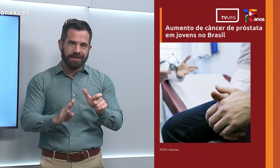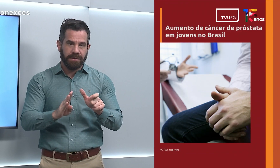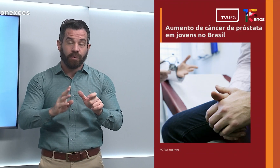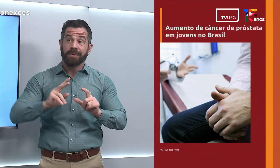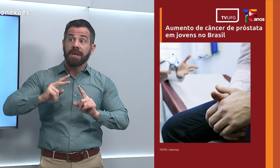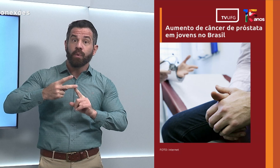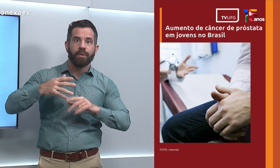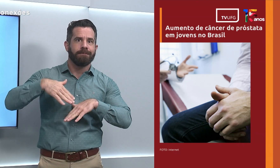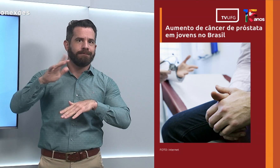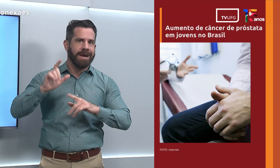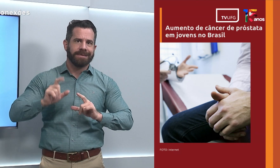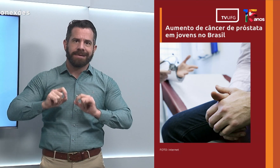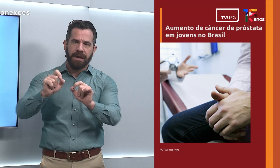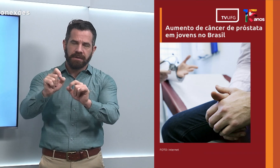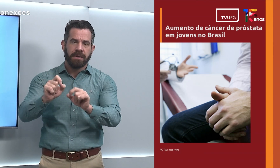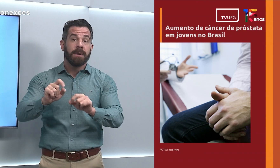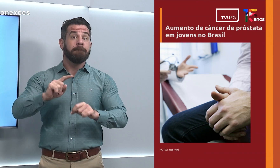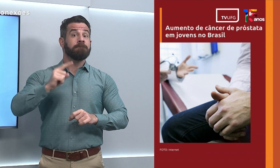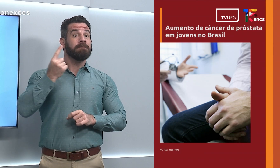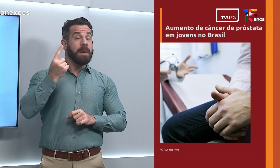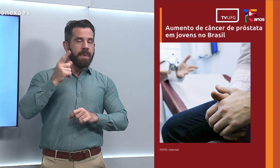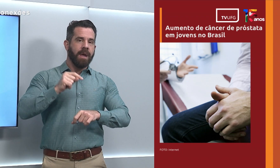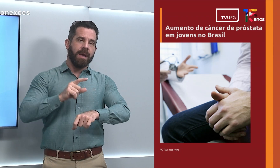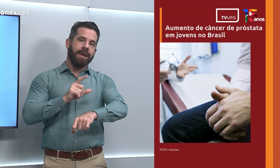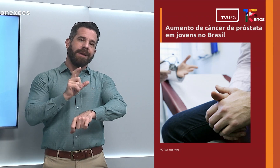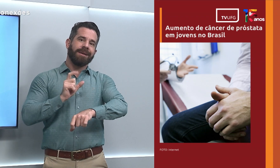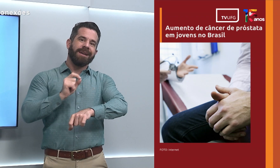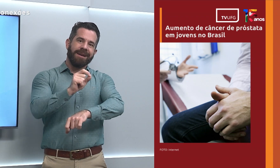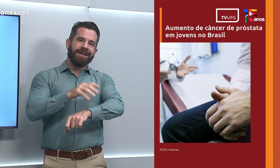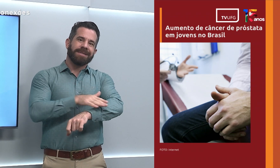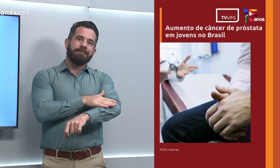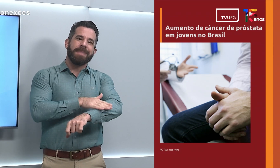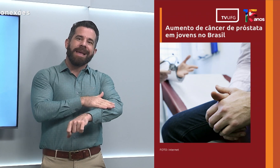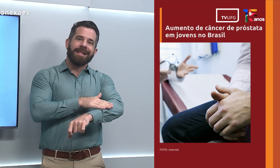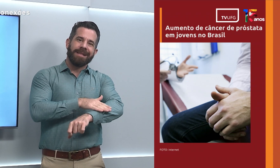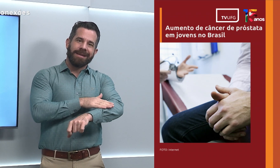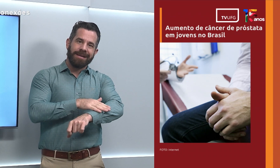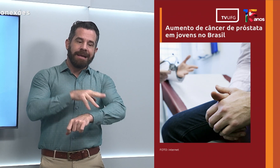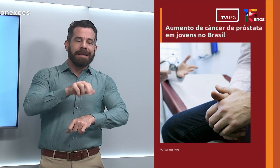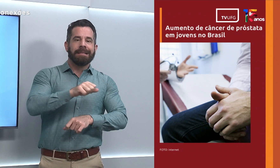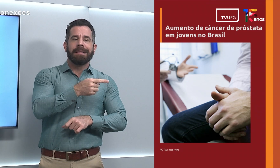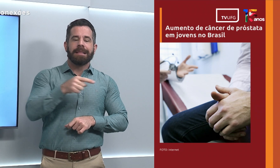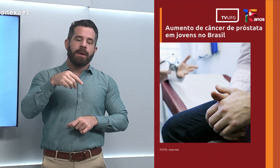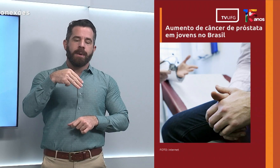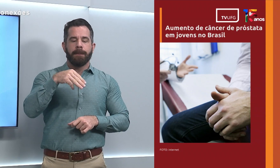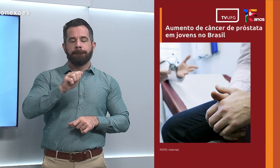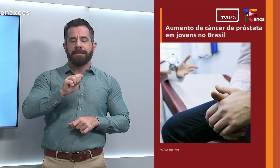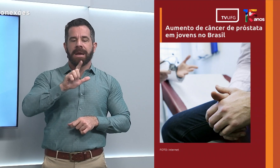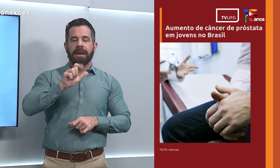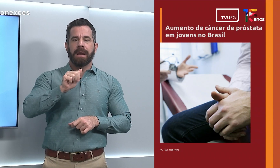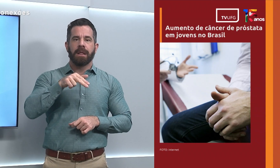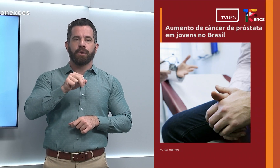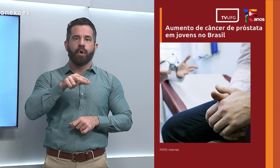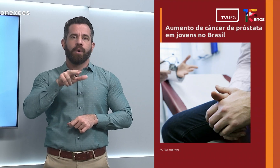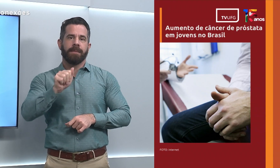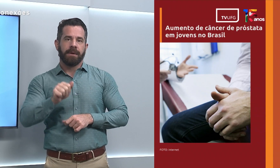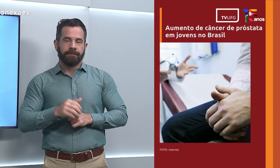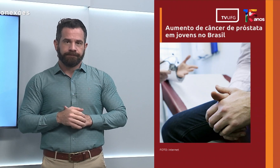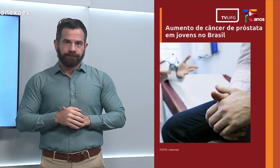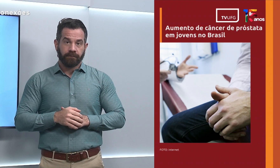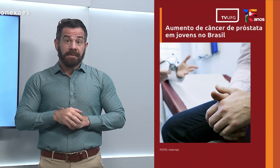brasileiros, depois apenas do câncer de pele não melanoma. Mas quando detectado cedo, o câncer de próstata tem